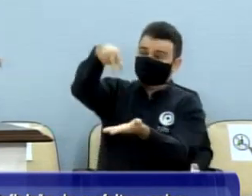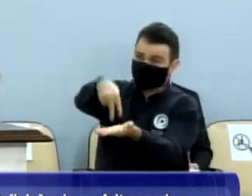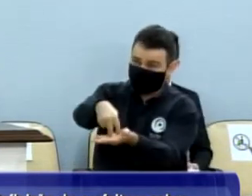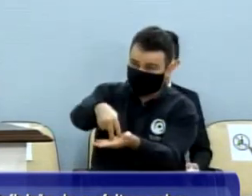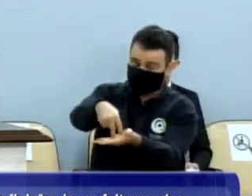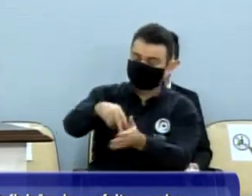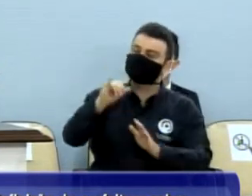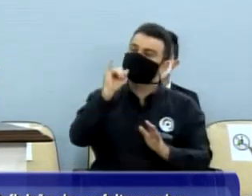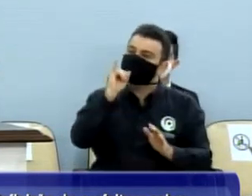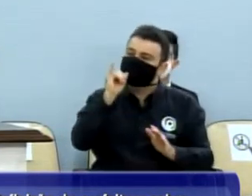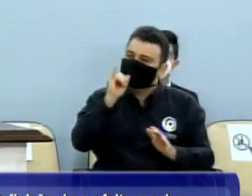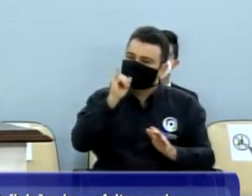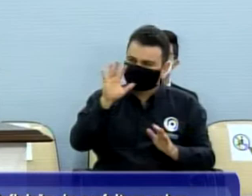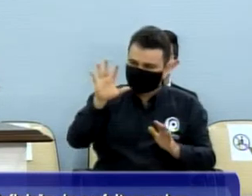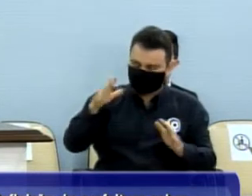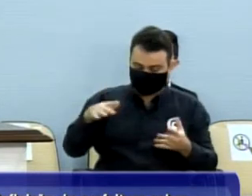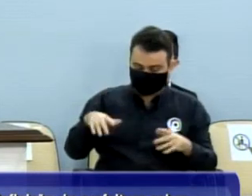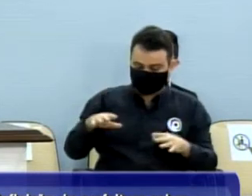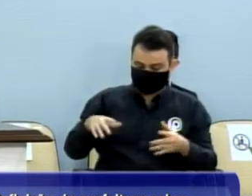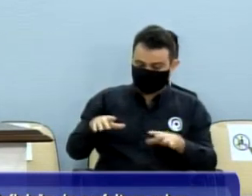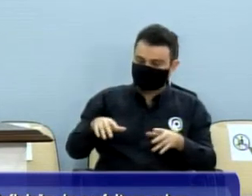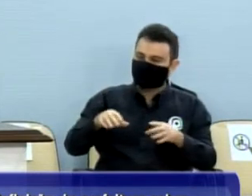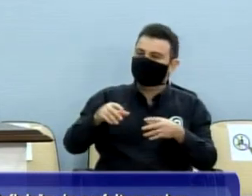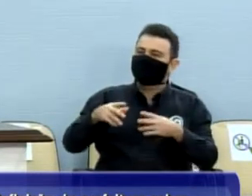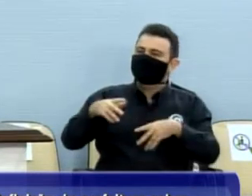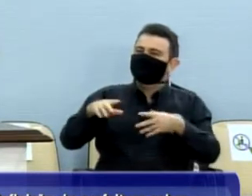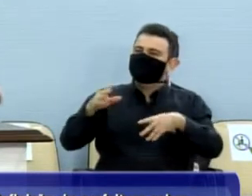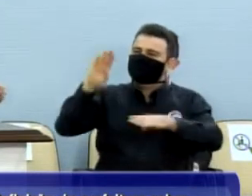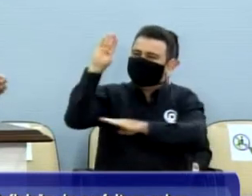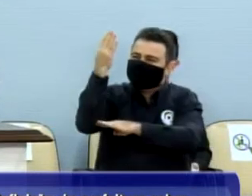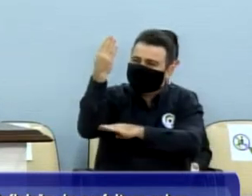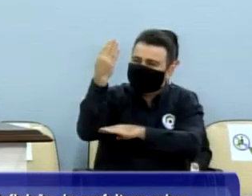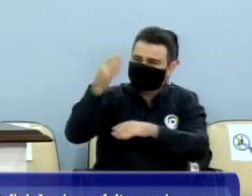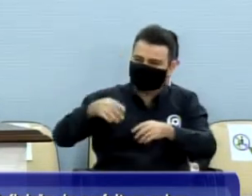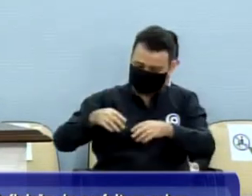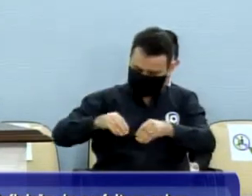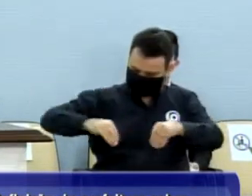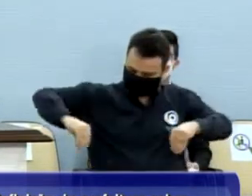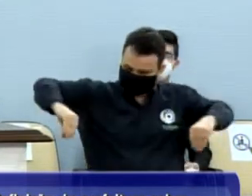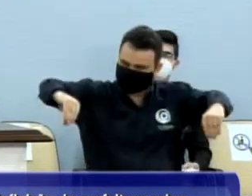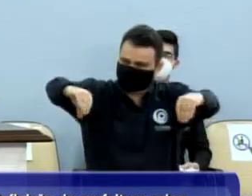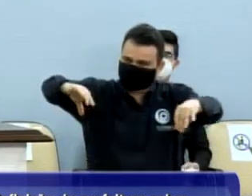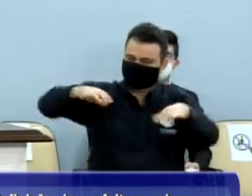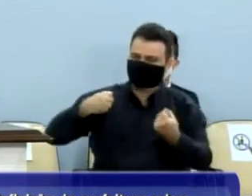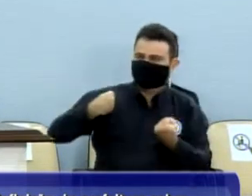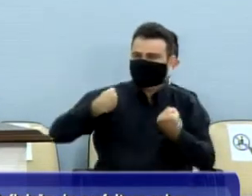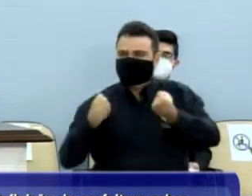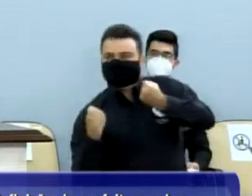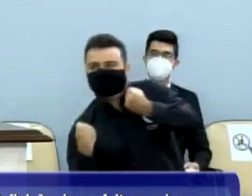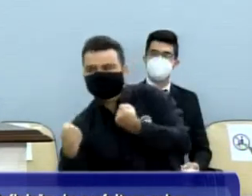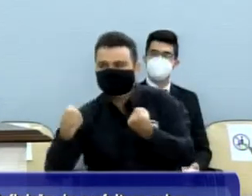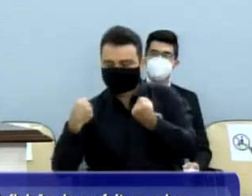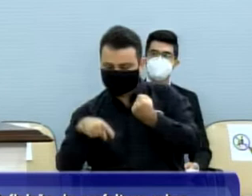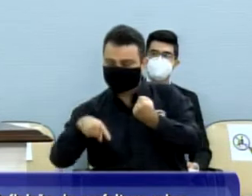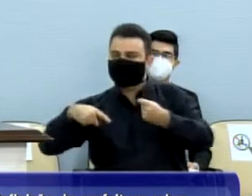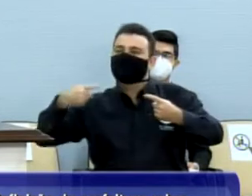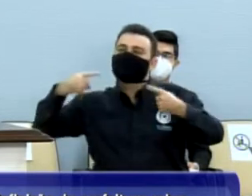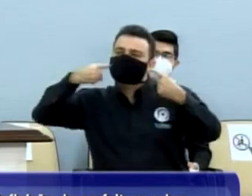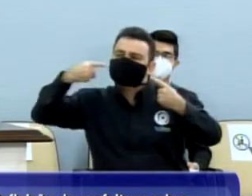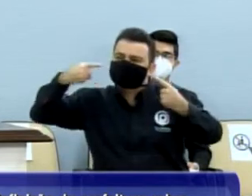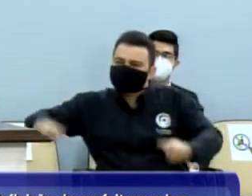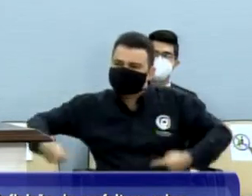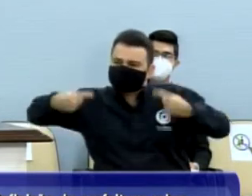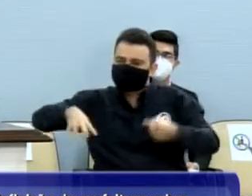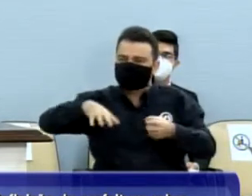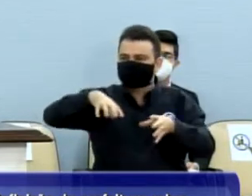na valeta, gente, cabe um carro, a roda do carro, e não tinha como tirar, a pessoa chama guincho, chama tudo. Então, hoje, nós